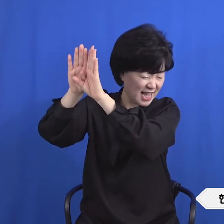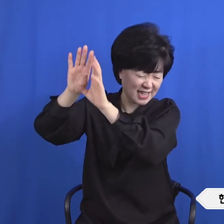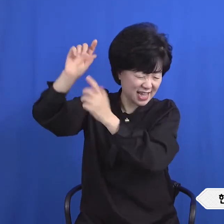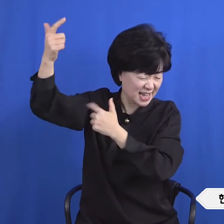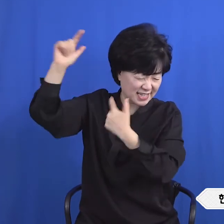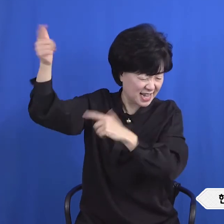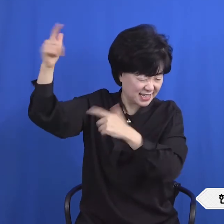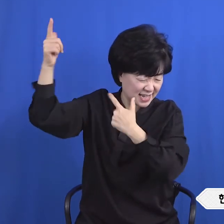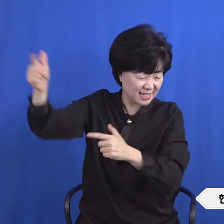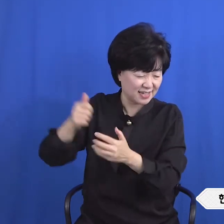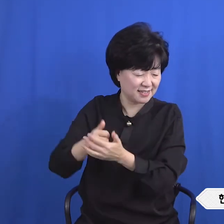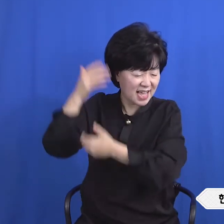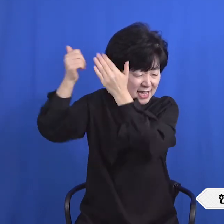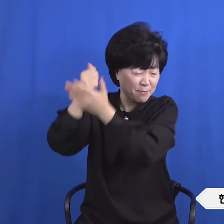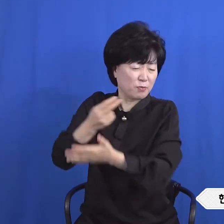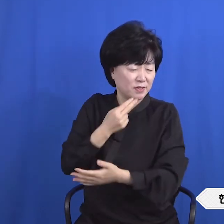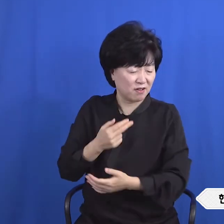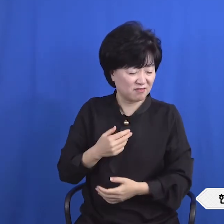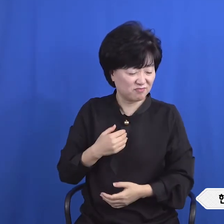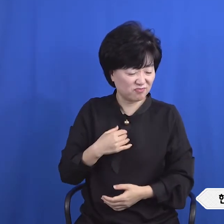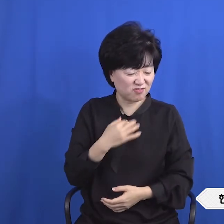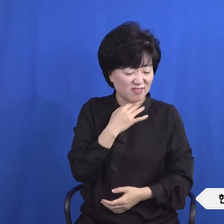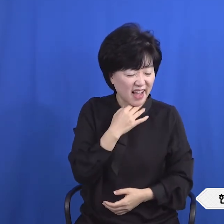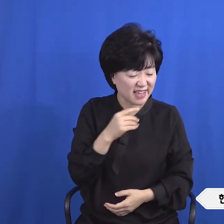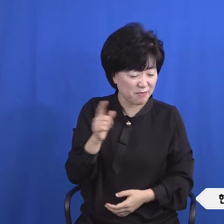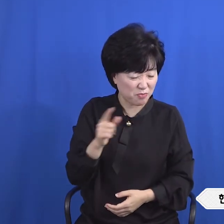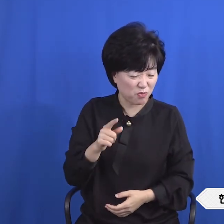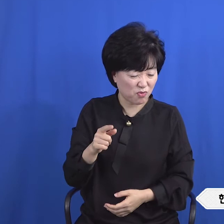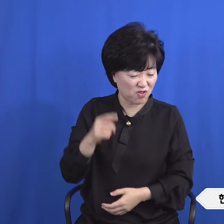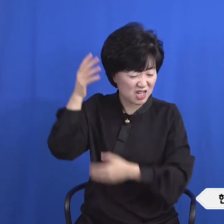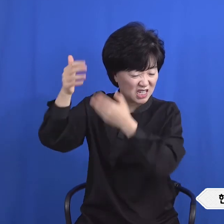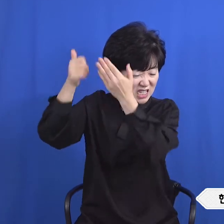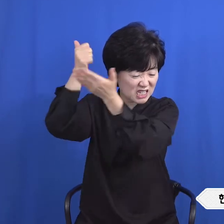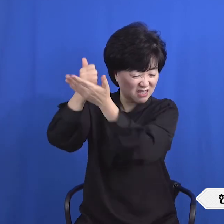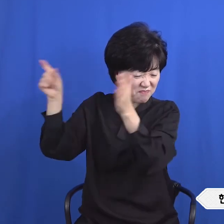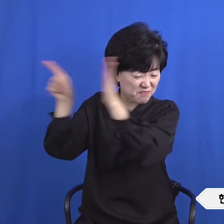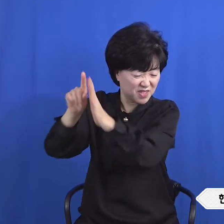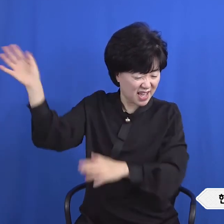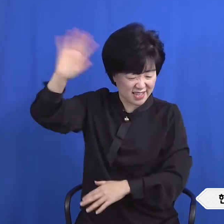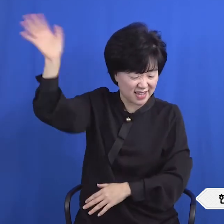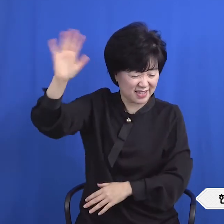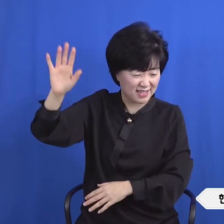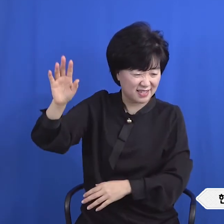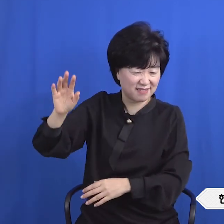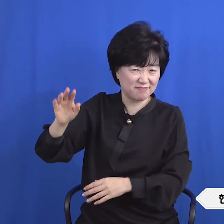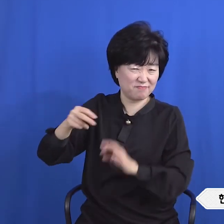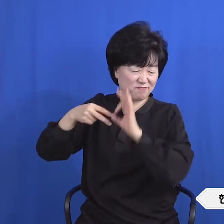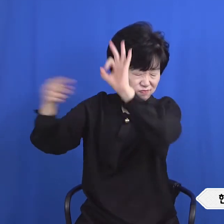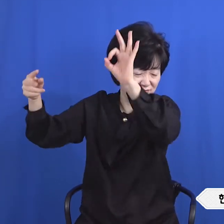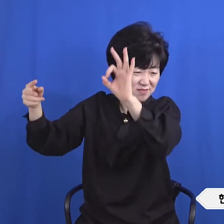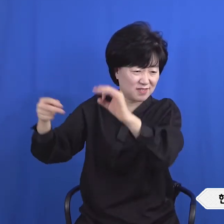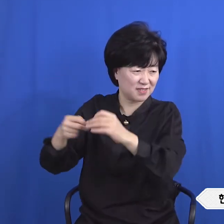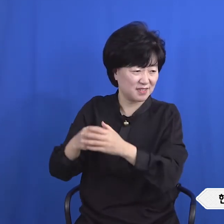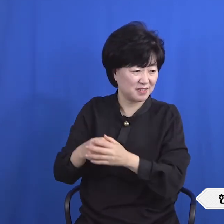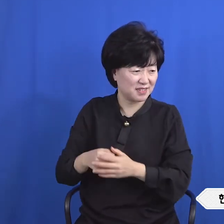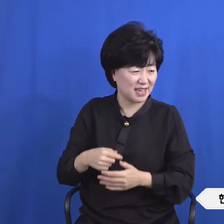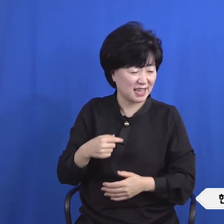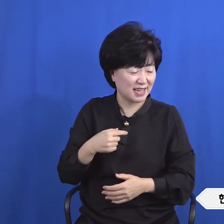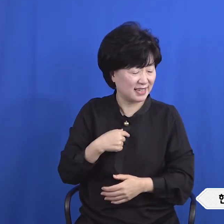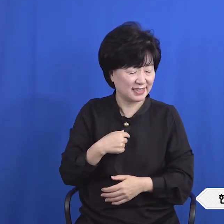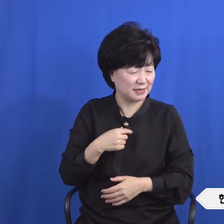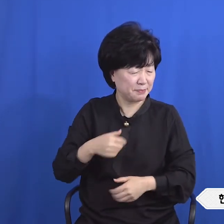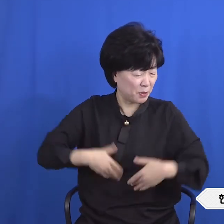아니야 그럴 수가 없어. 내가 이 나이에 무슨 신이고 그런 거 내가 하고 할 거냐,